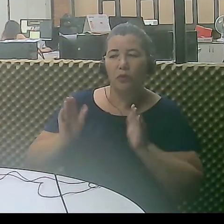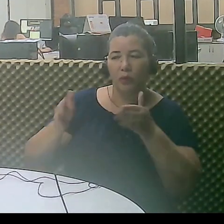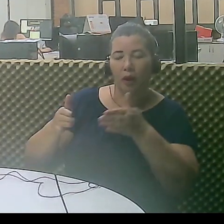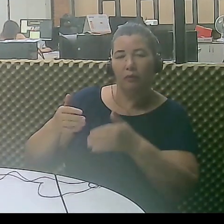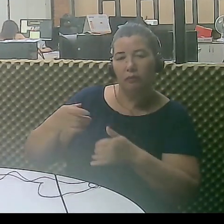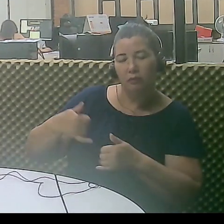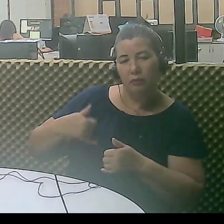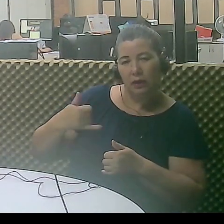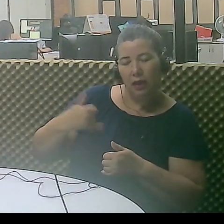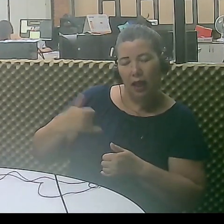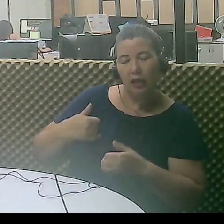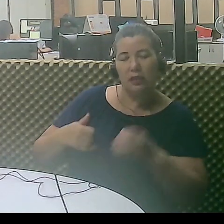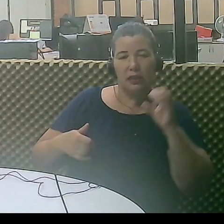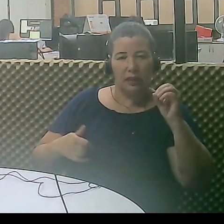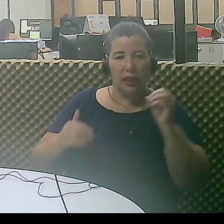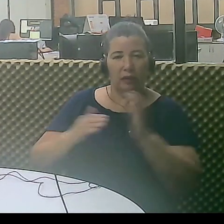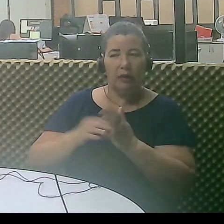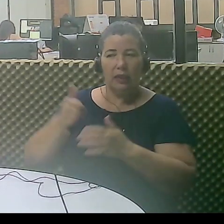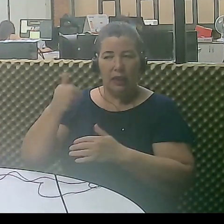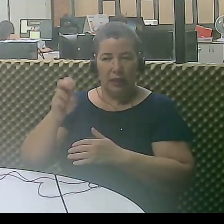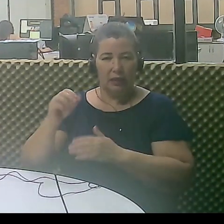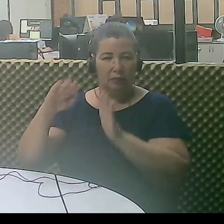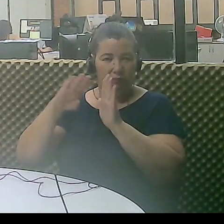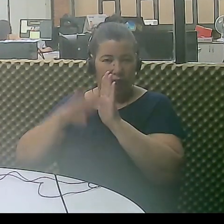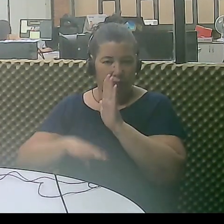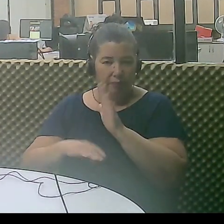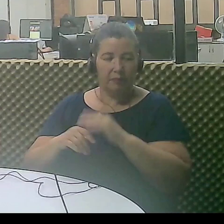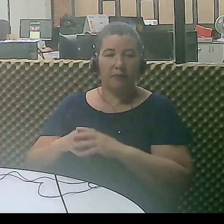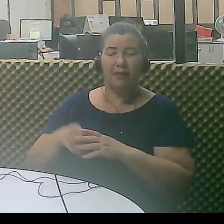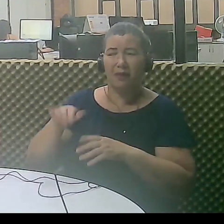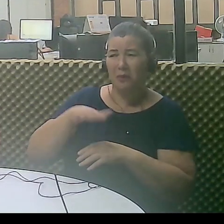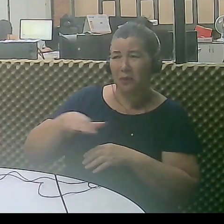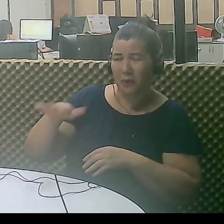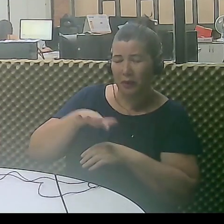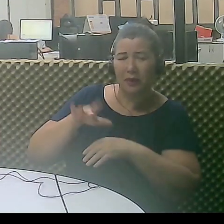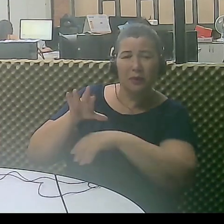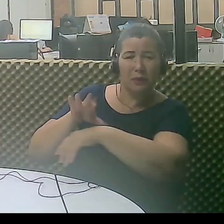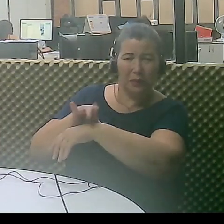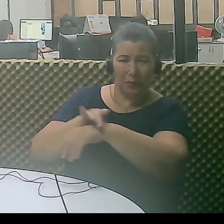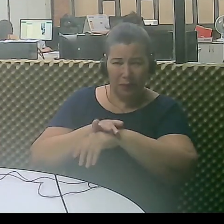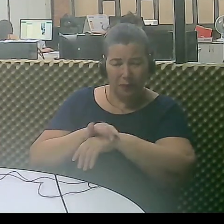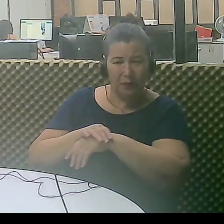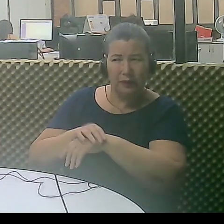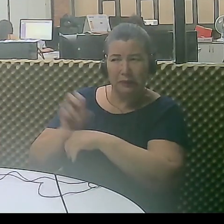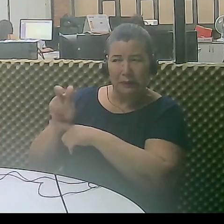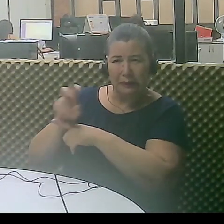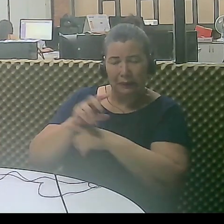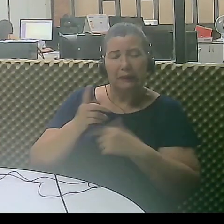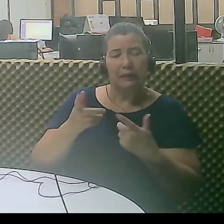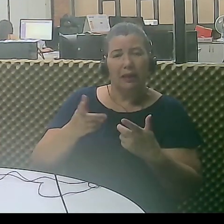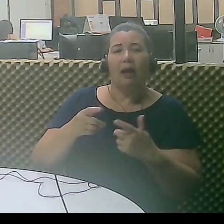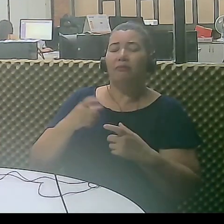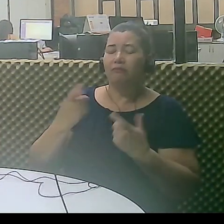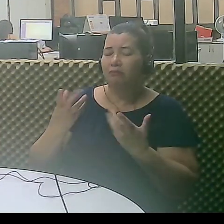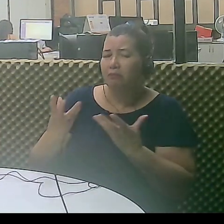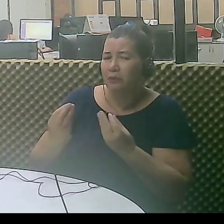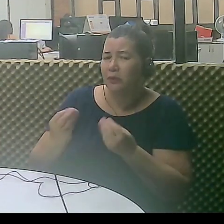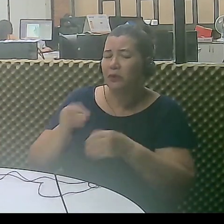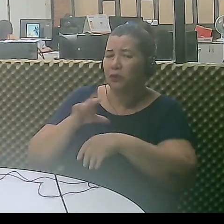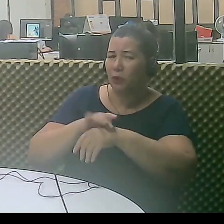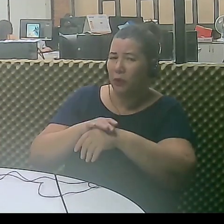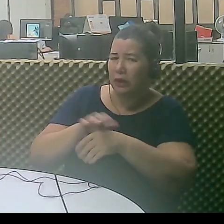entre 0 a menores de 15 anos. No cenário epidemiológico do país, há preocupação com doenças antes